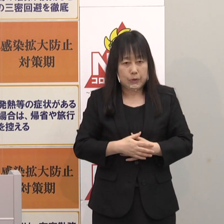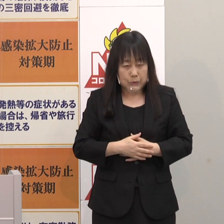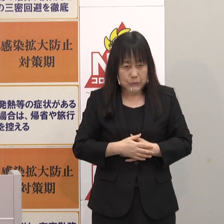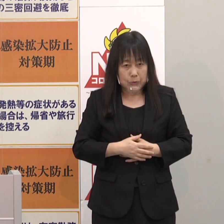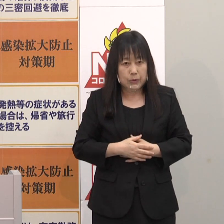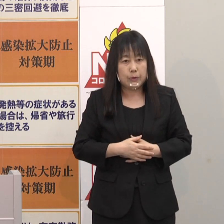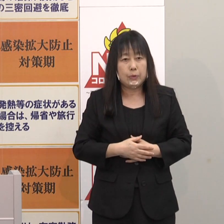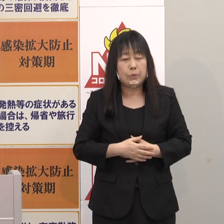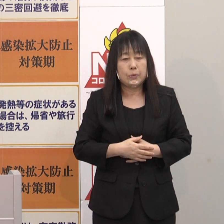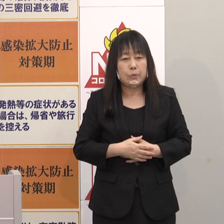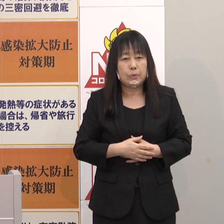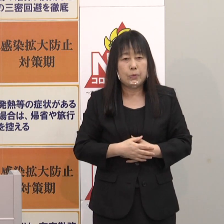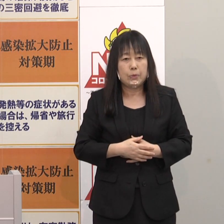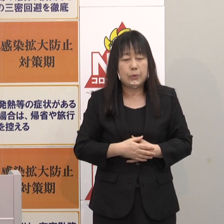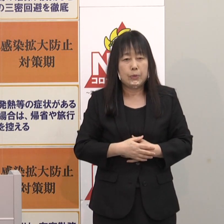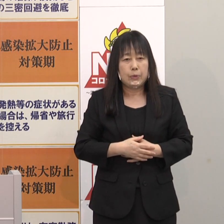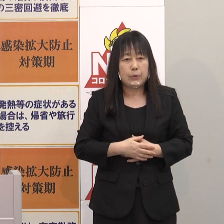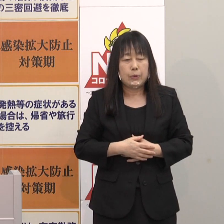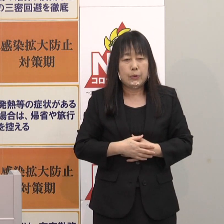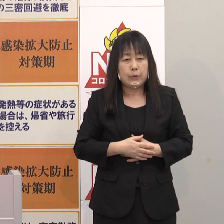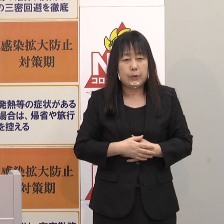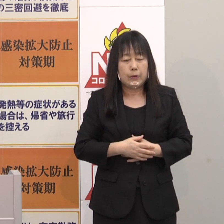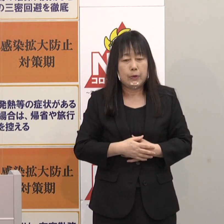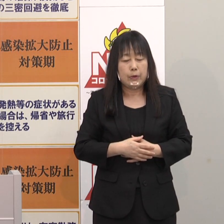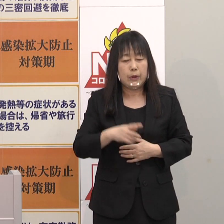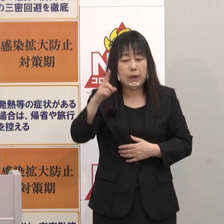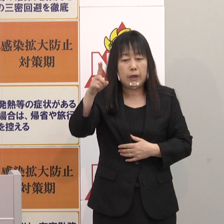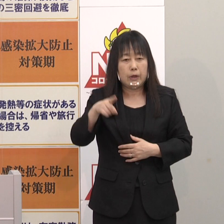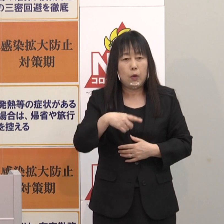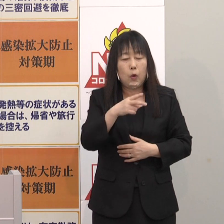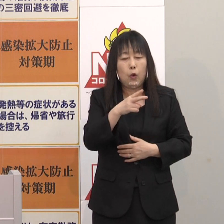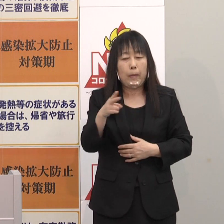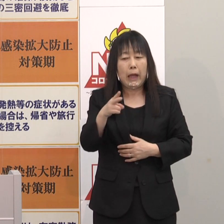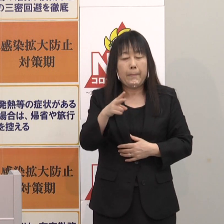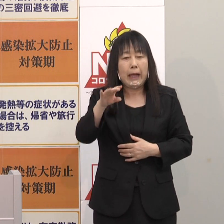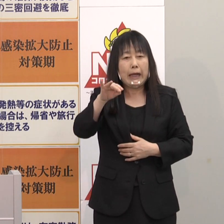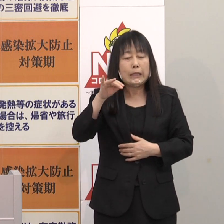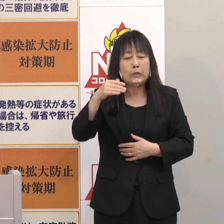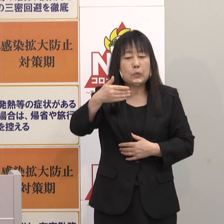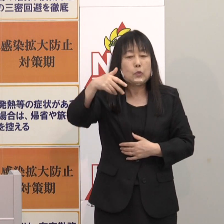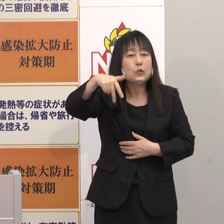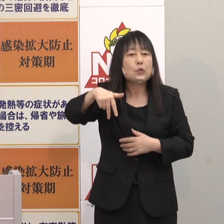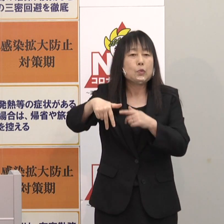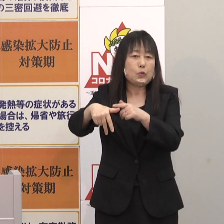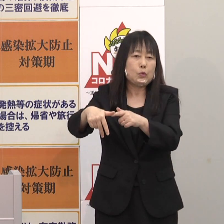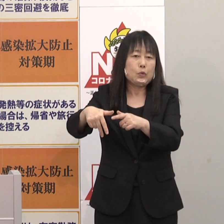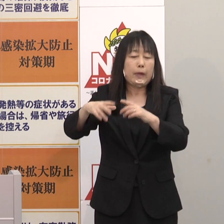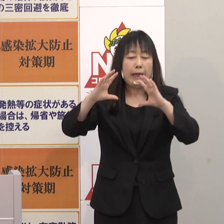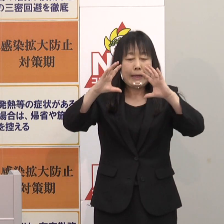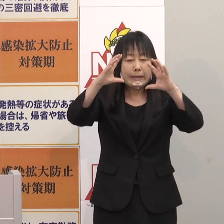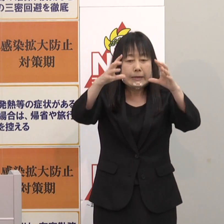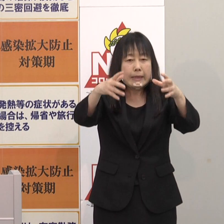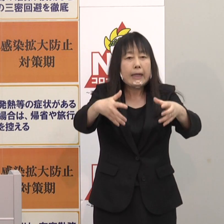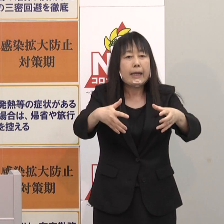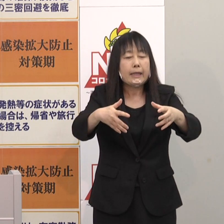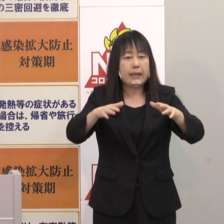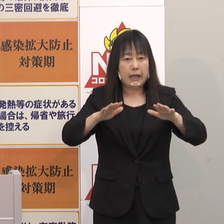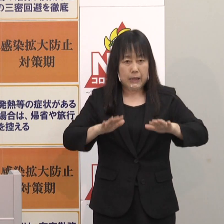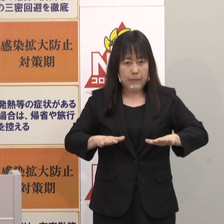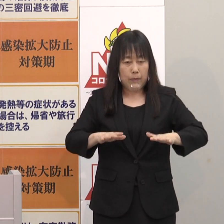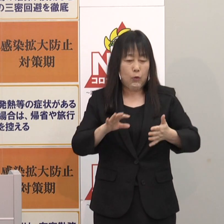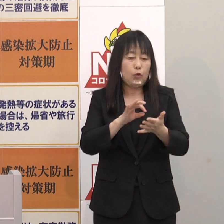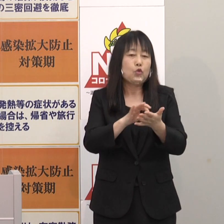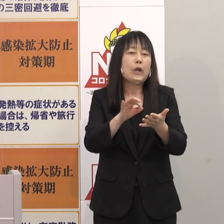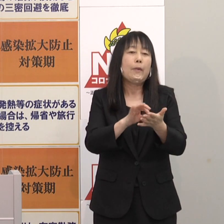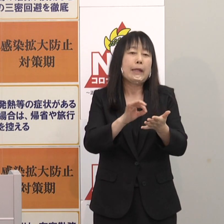の一種の技術を用いておりまして、この技術そのものは世界中ですでに広く使用され、長期の使用実